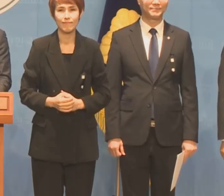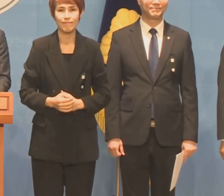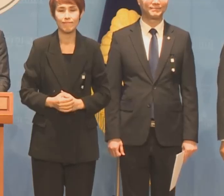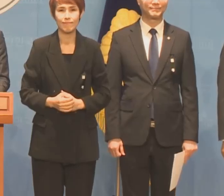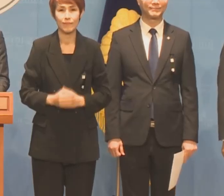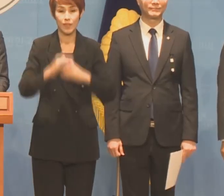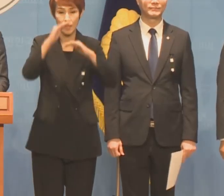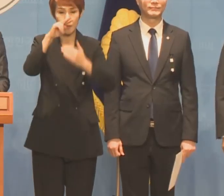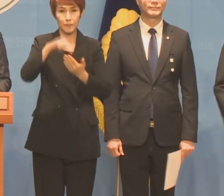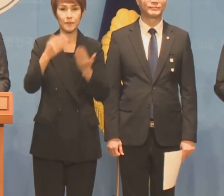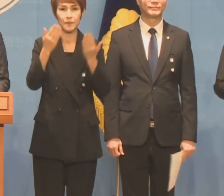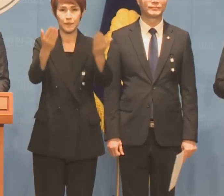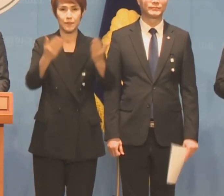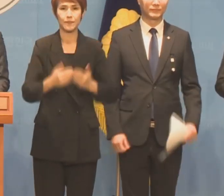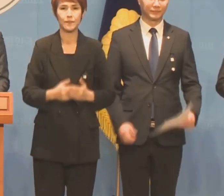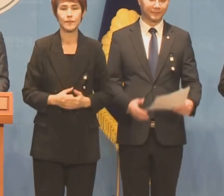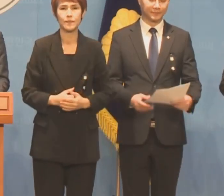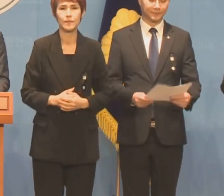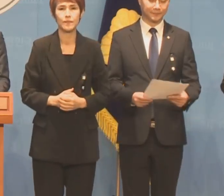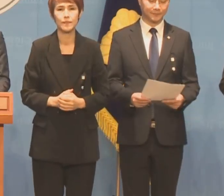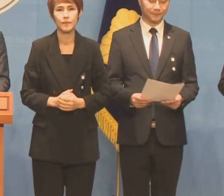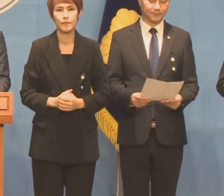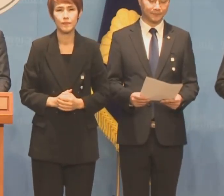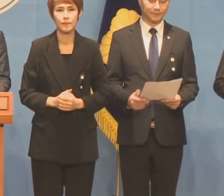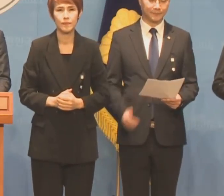준비된 낭독문 회견을 읽도록 하겠습니다.